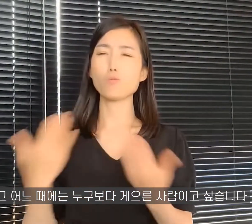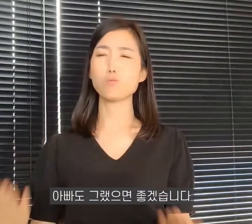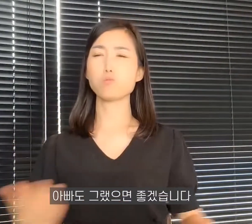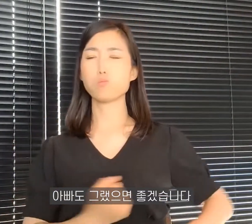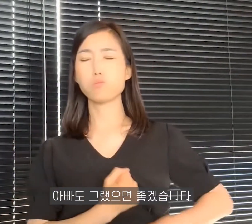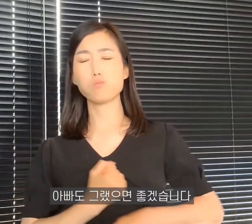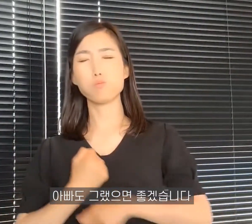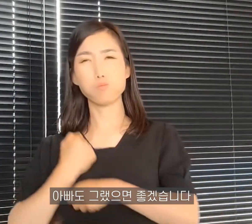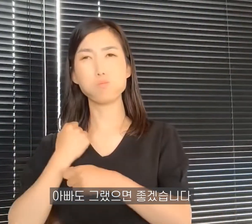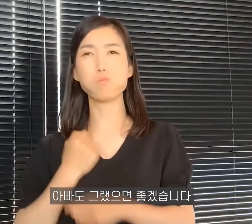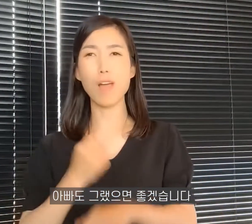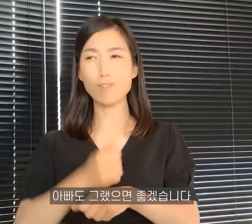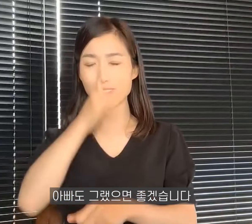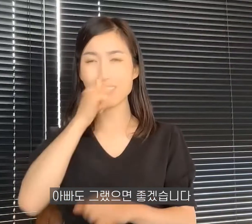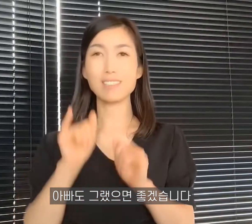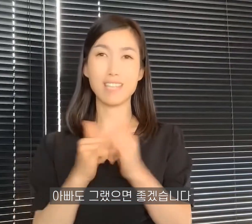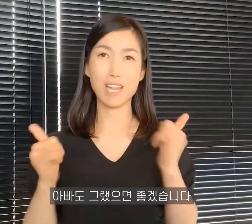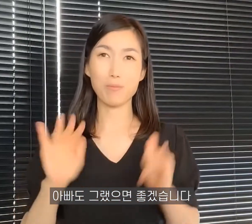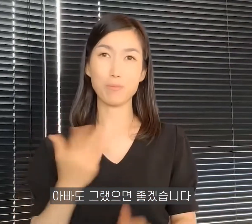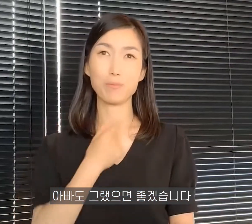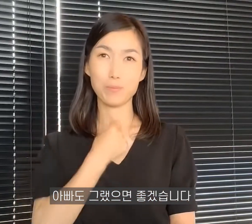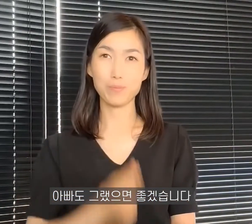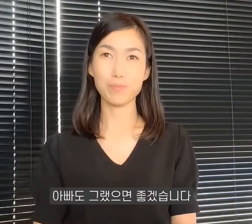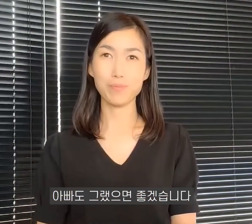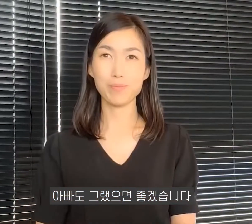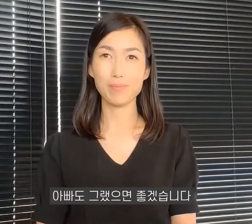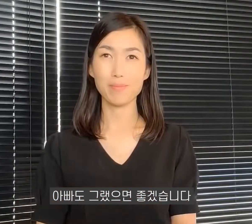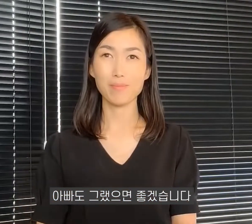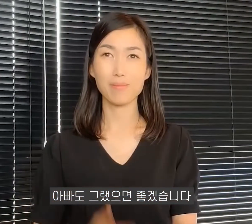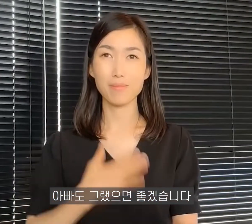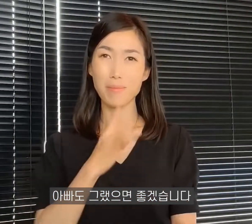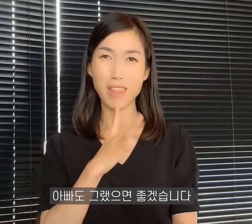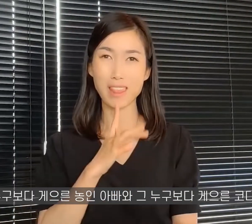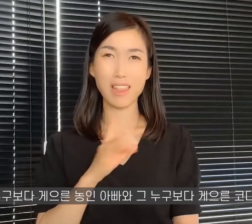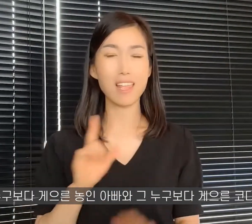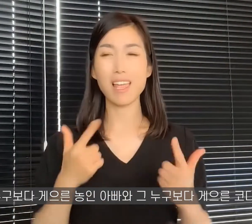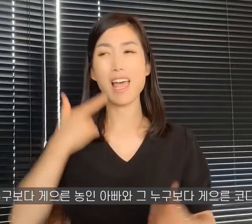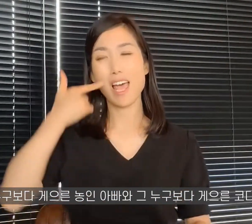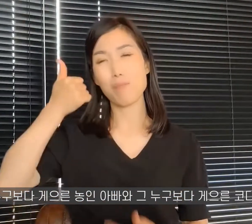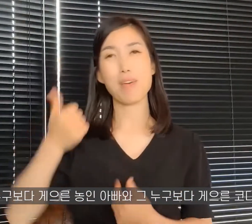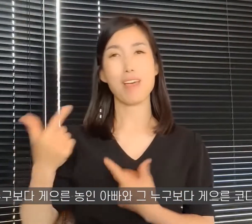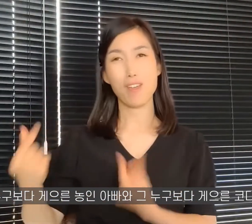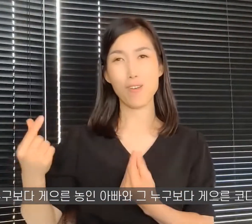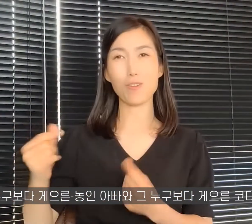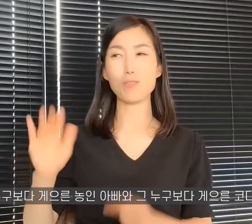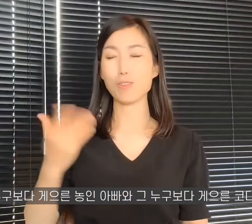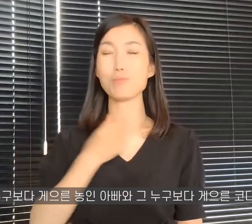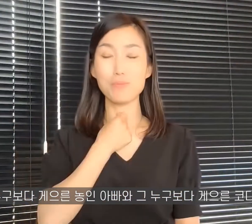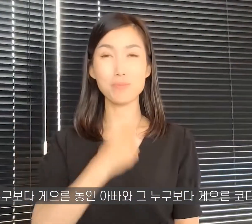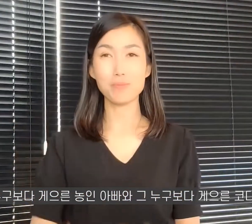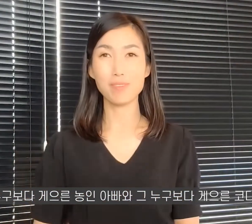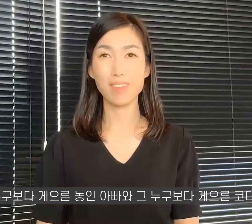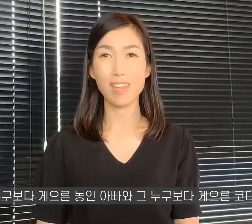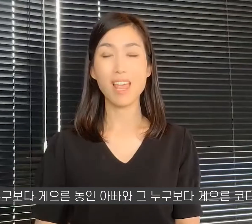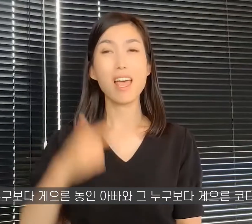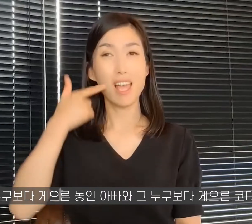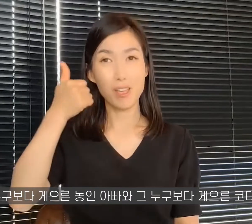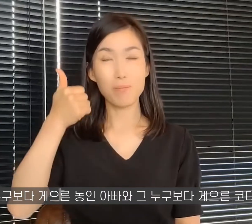아빠도 그랬으면 좋겠습니다 아 그 누구보다 게으른 농인 아빠와 그 누구보다